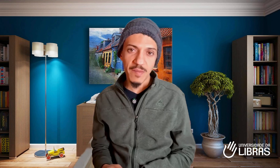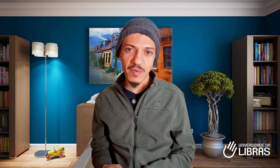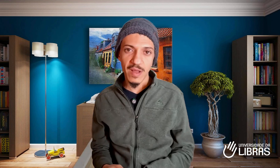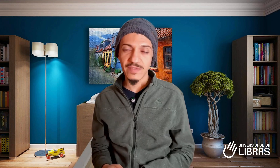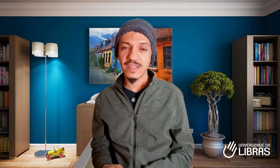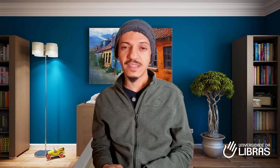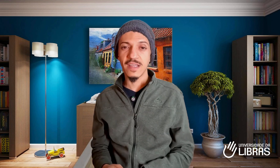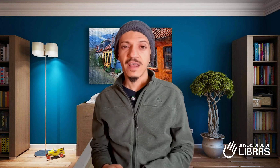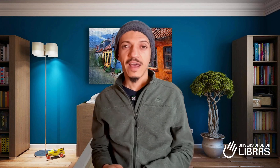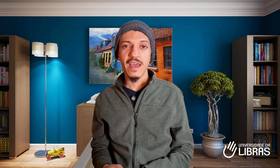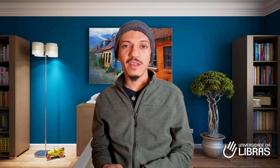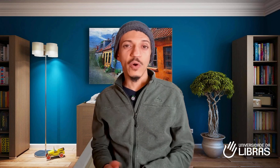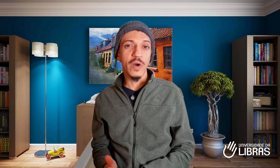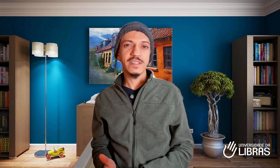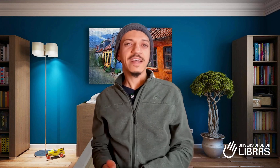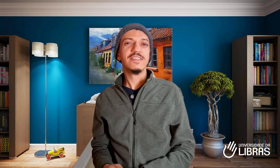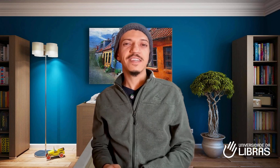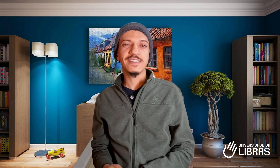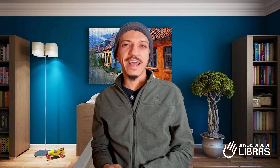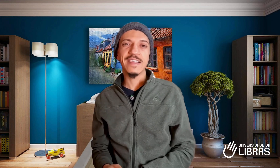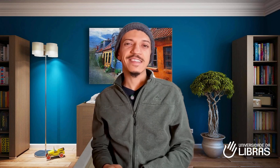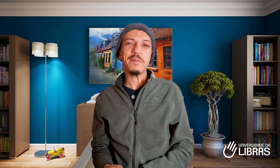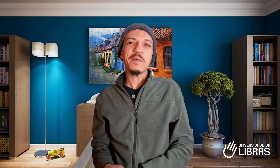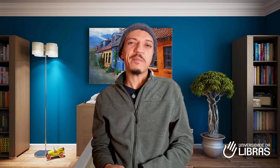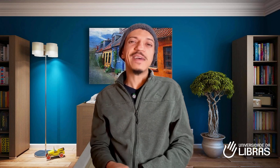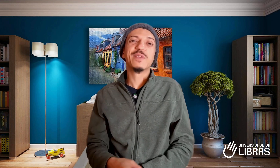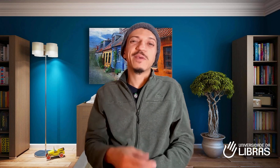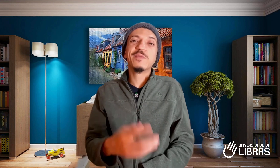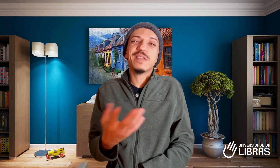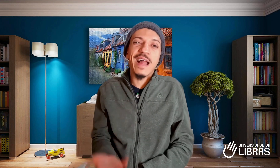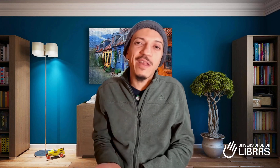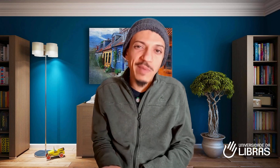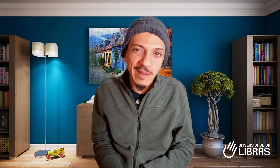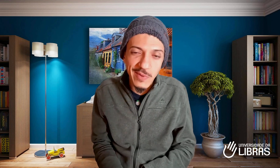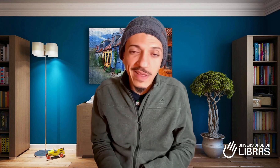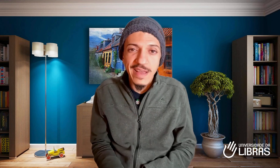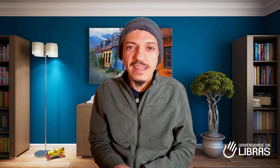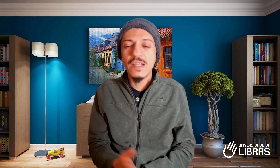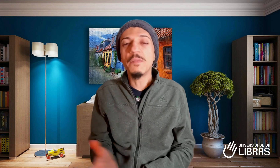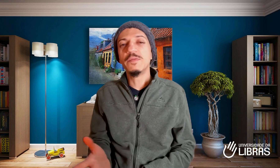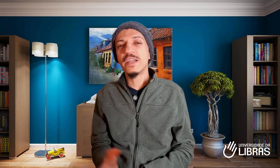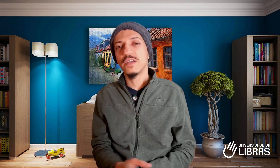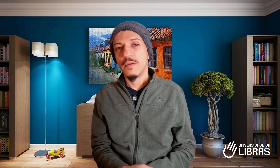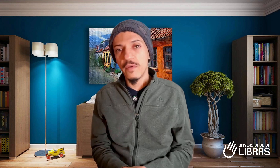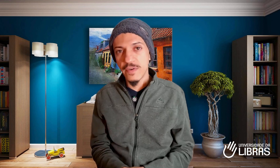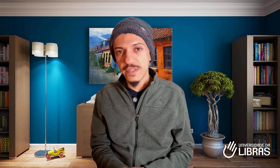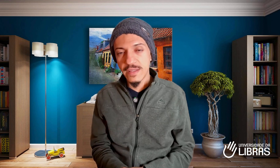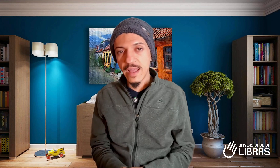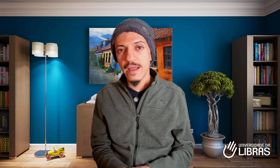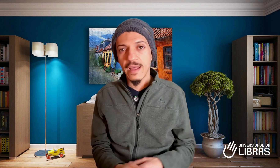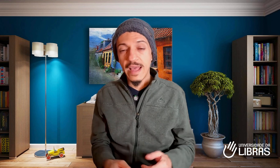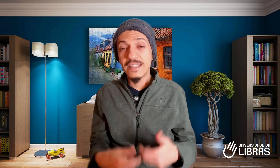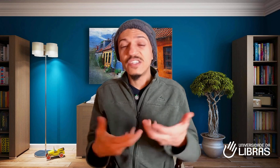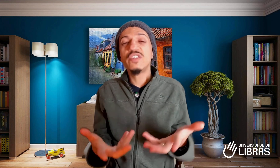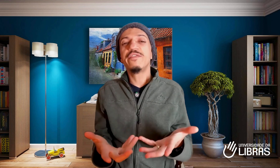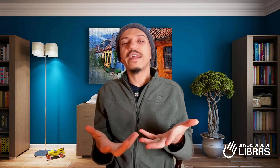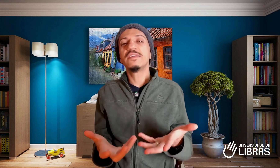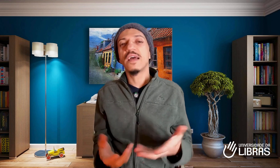às vezes em 2, 3 dias você recebe mais do que um salário mínimo, simplesmente por você ter esse diferencial